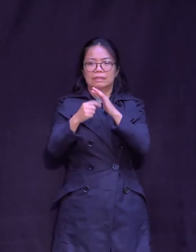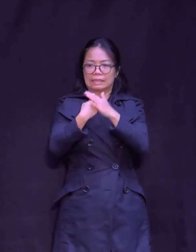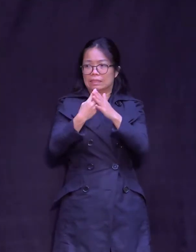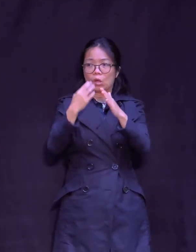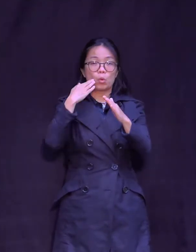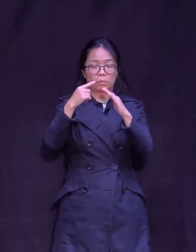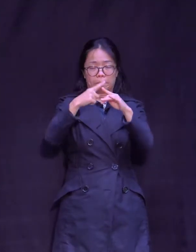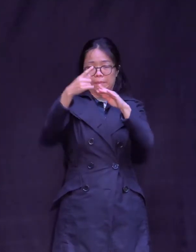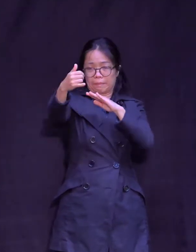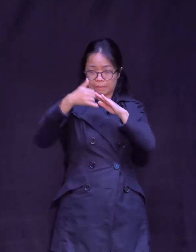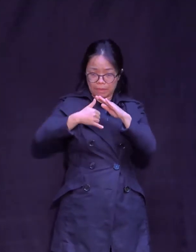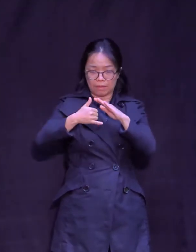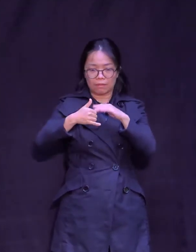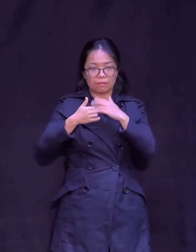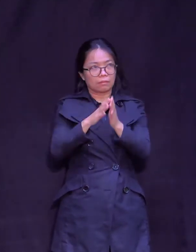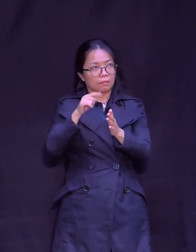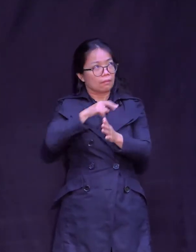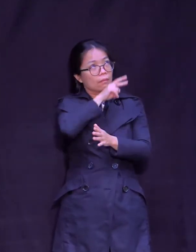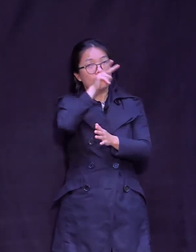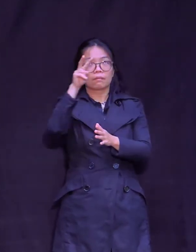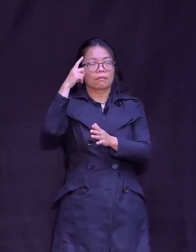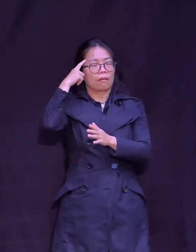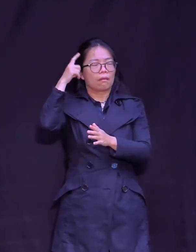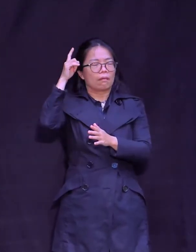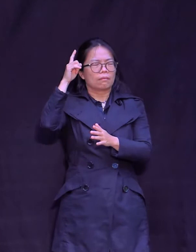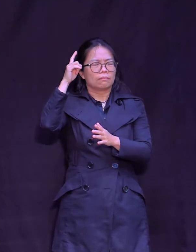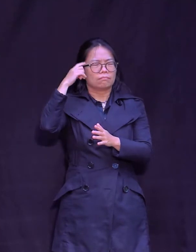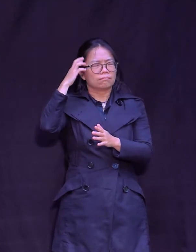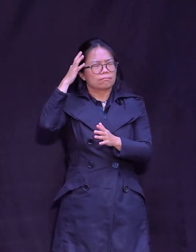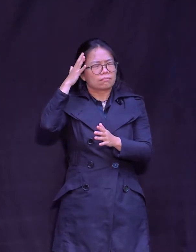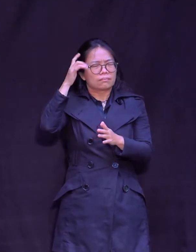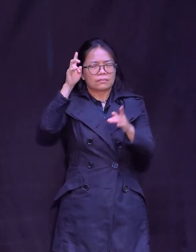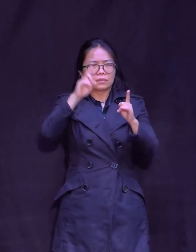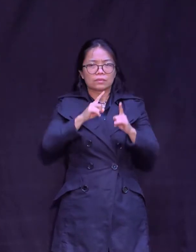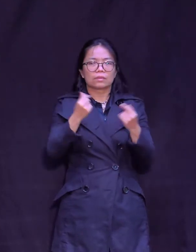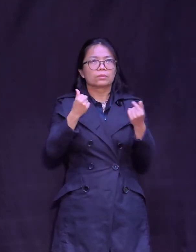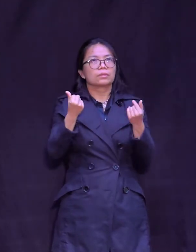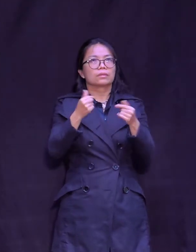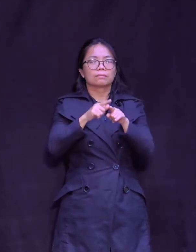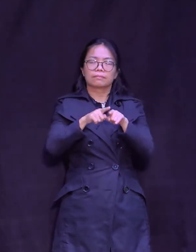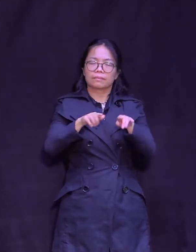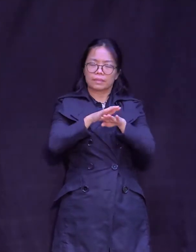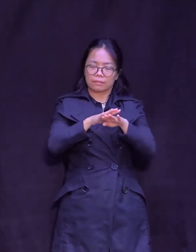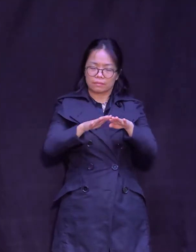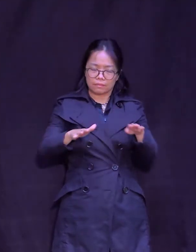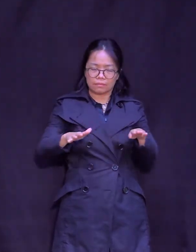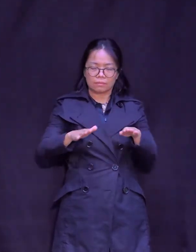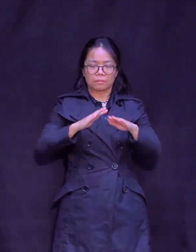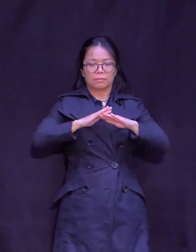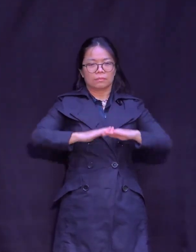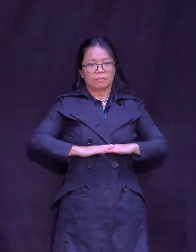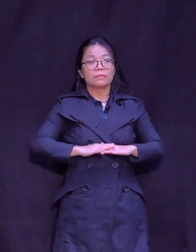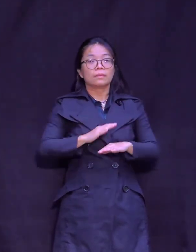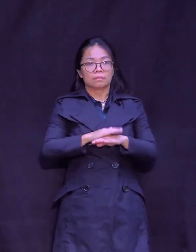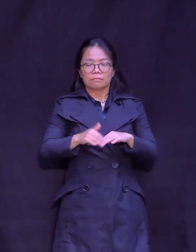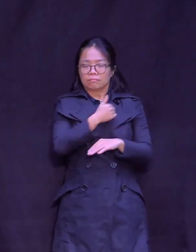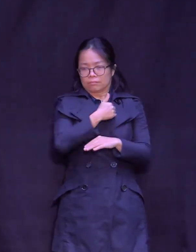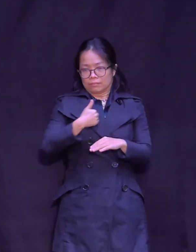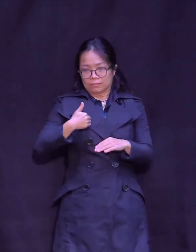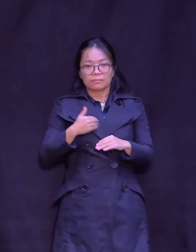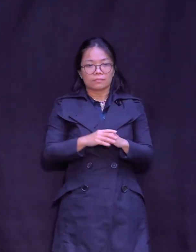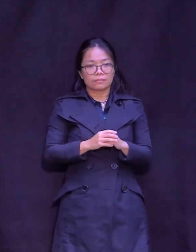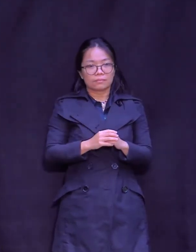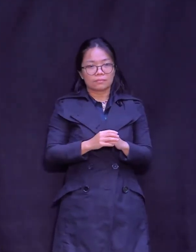进来，都容易感受到一种平和。在这里非常可以感受